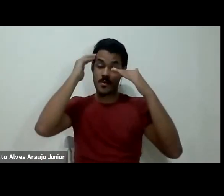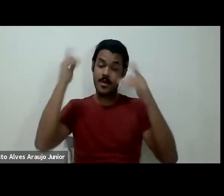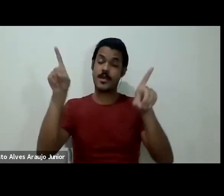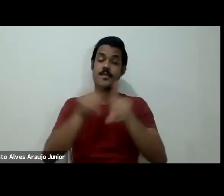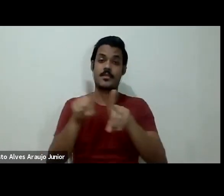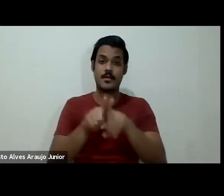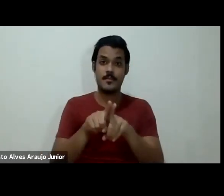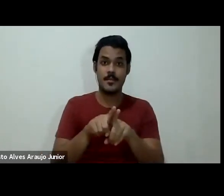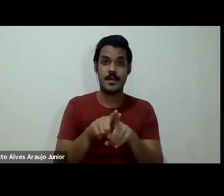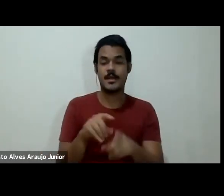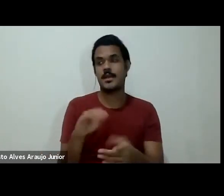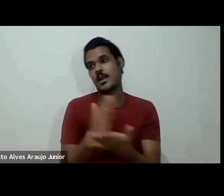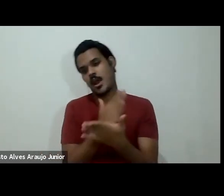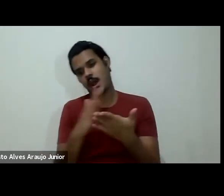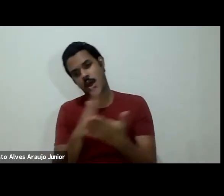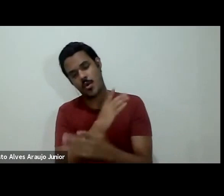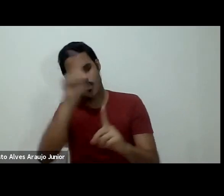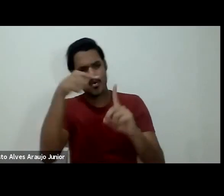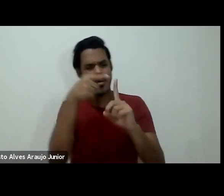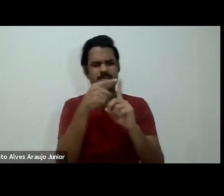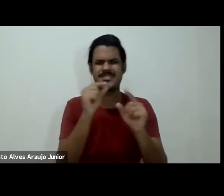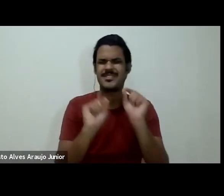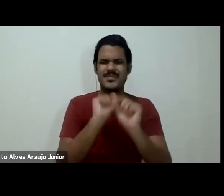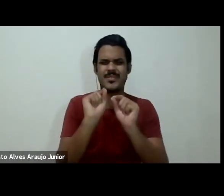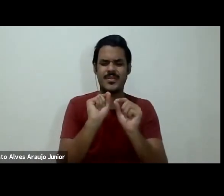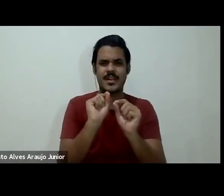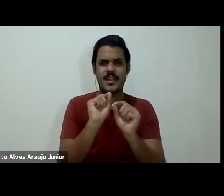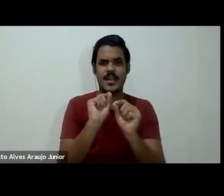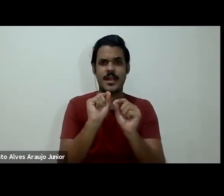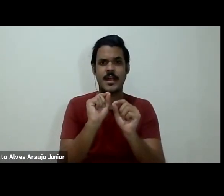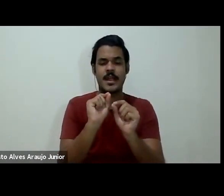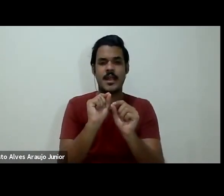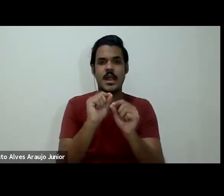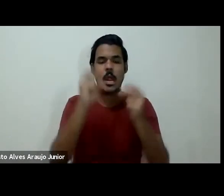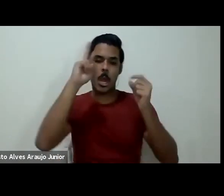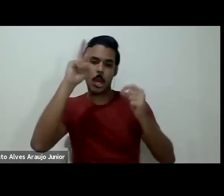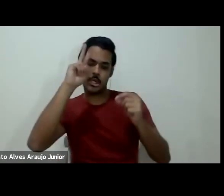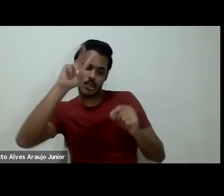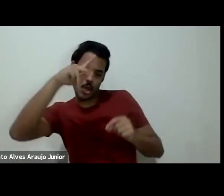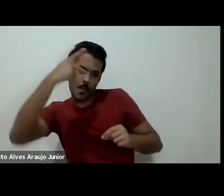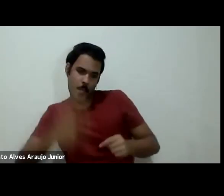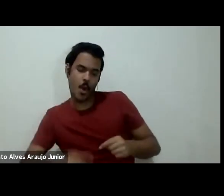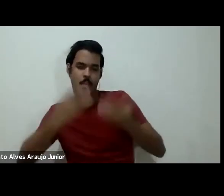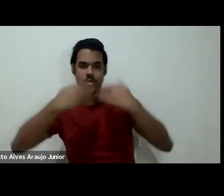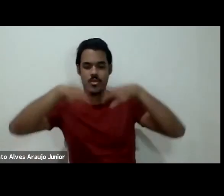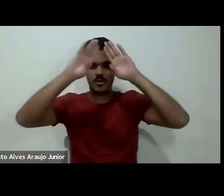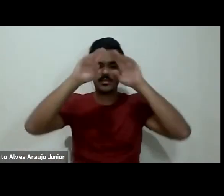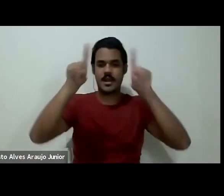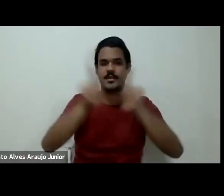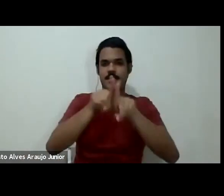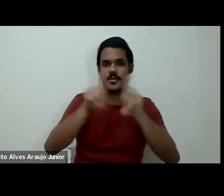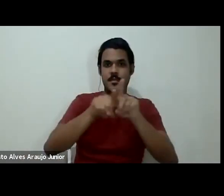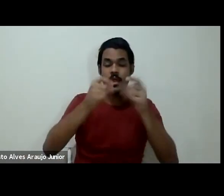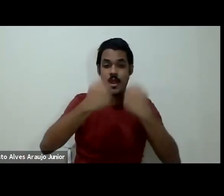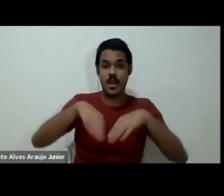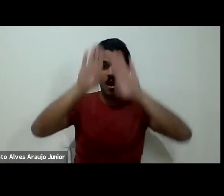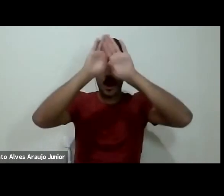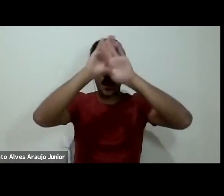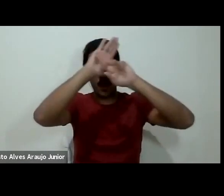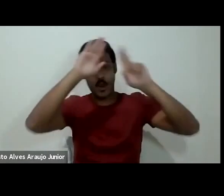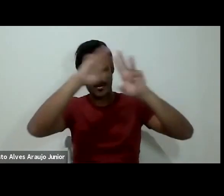com relação aos itãs, às histórias dos orixás, né, aos oriquis, para ter